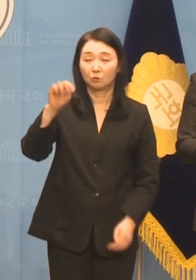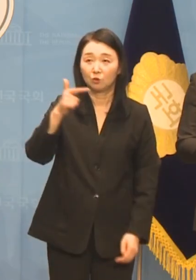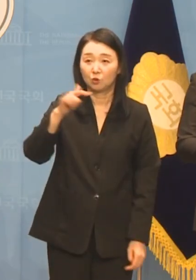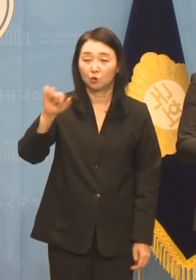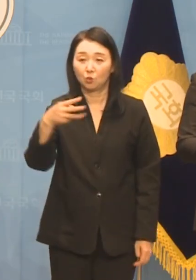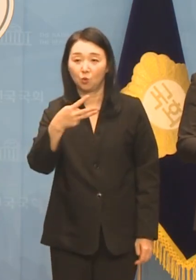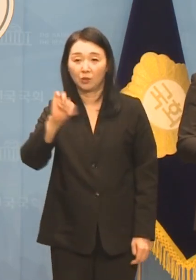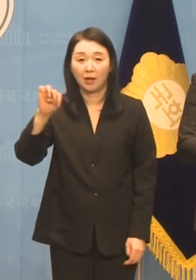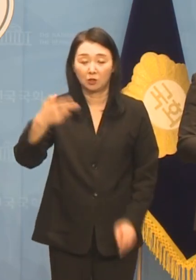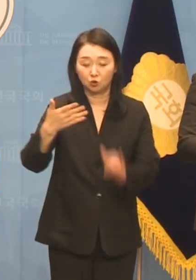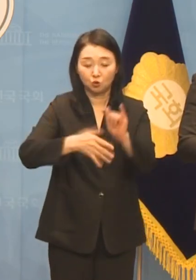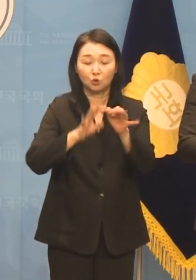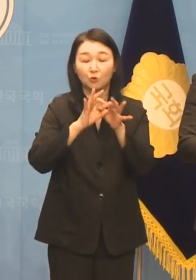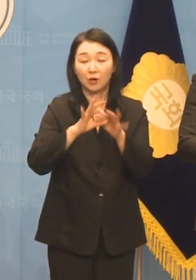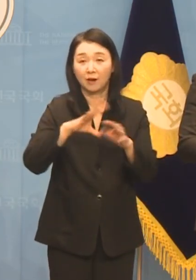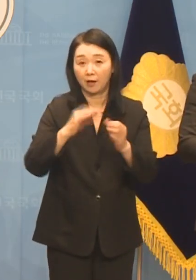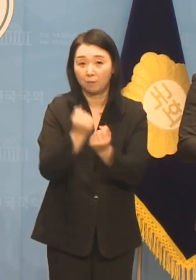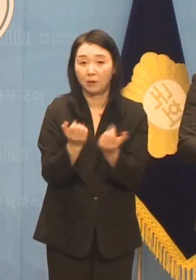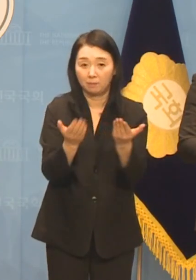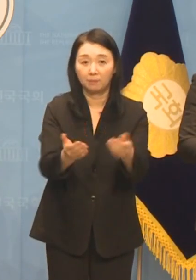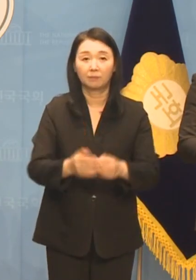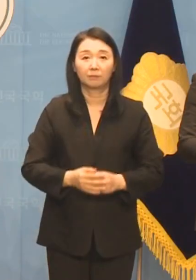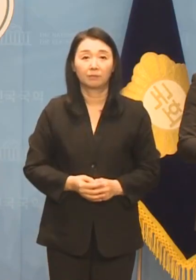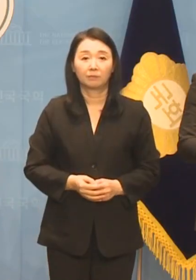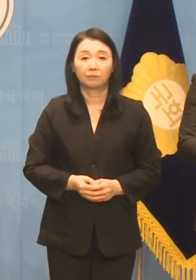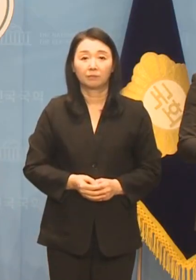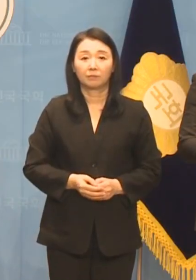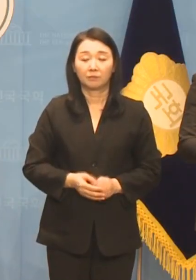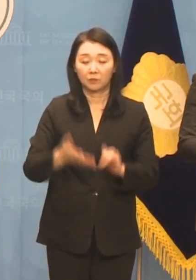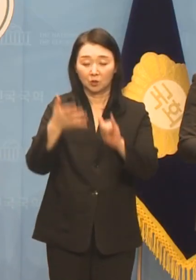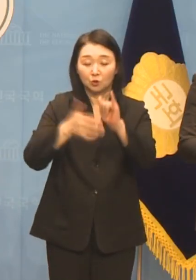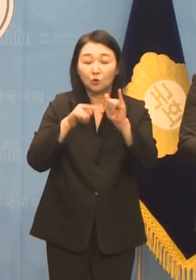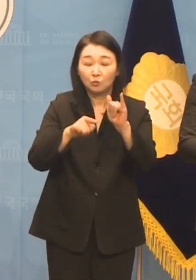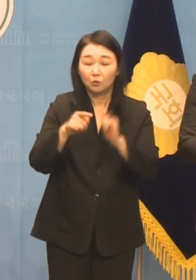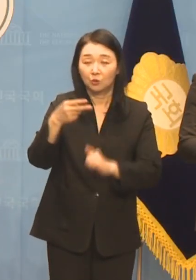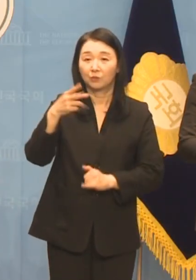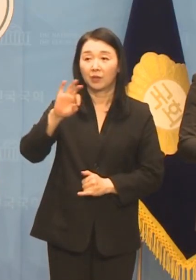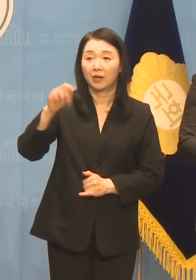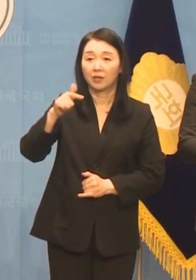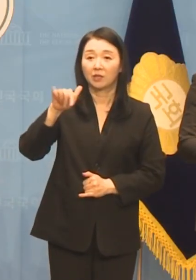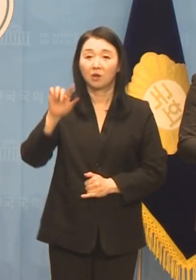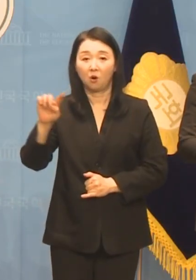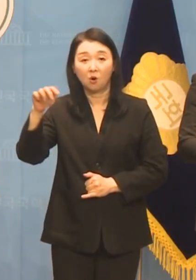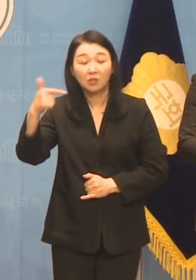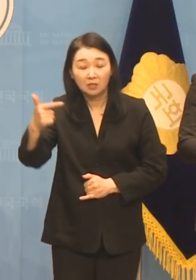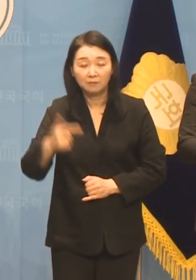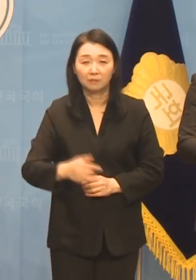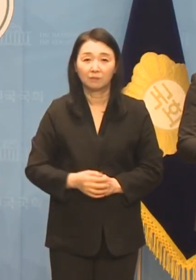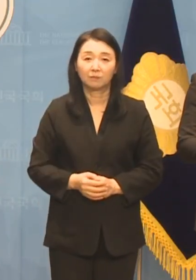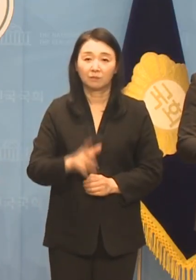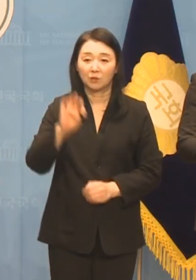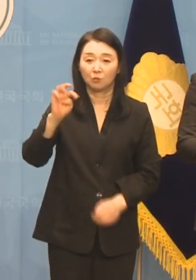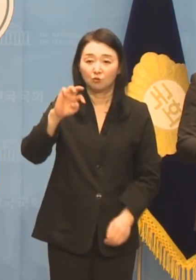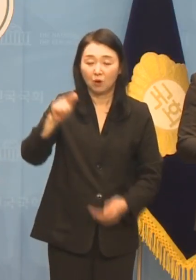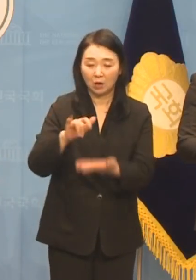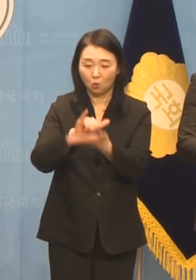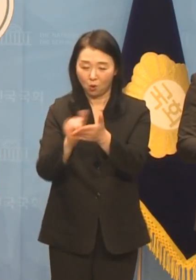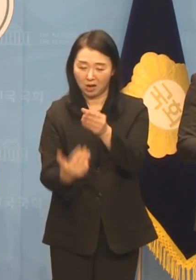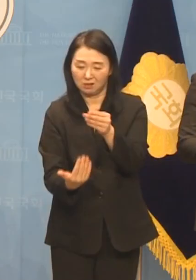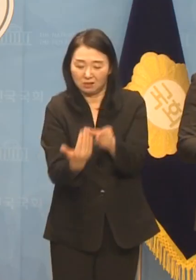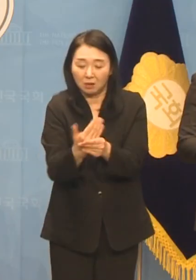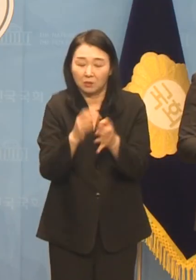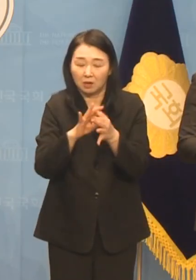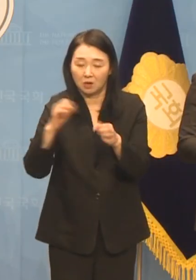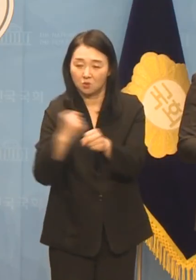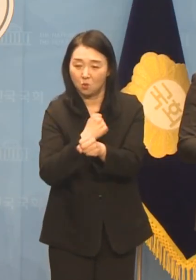유튜브 채널에 대한 대응 현황 보고드립니다. 유튜브 채널 데이너김은 무한공항 참사에 대해